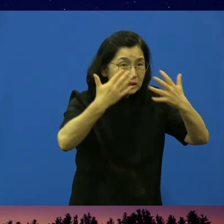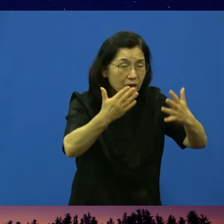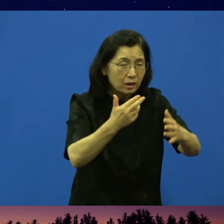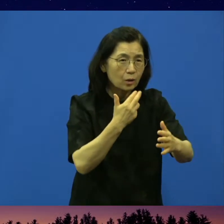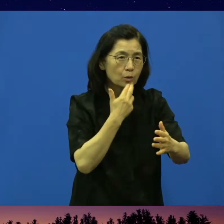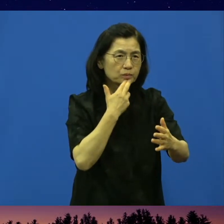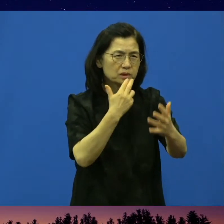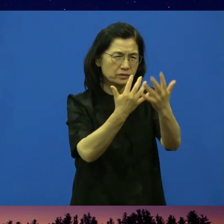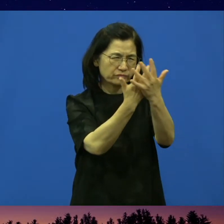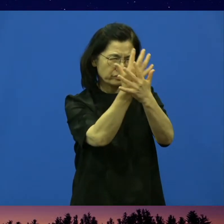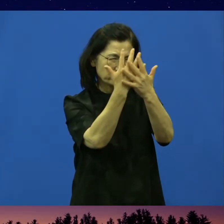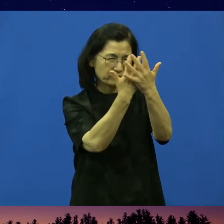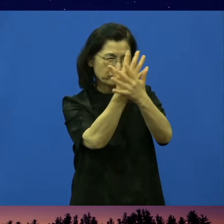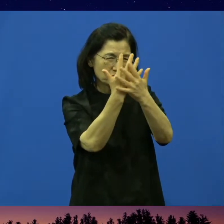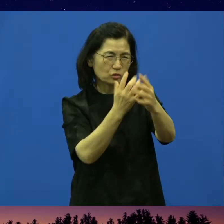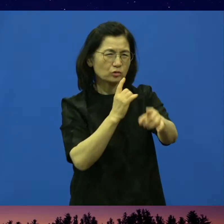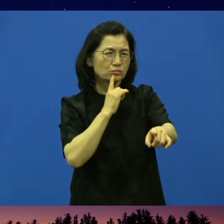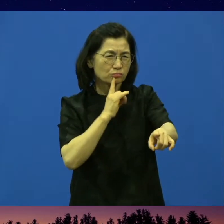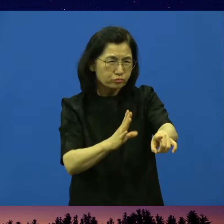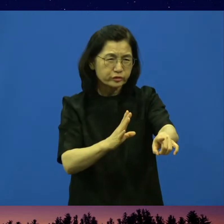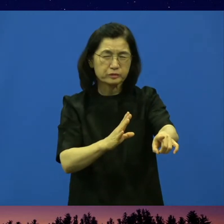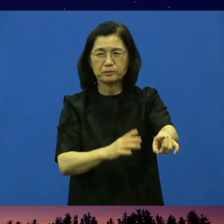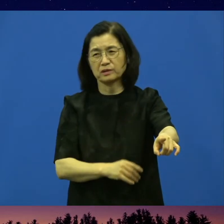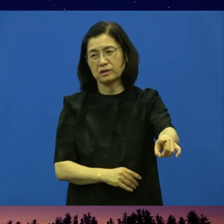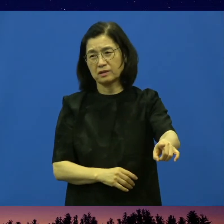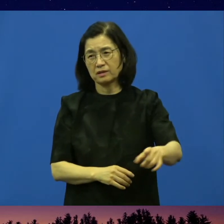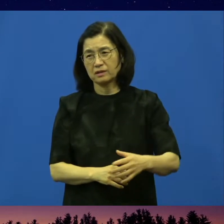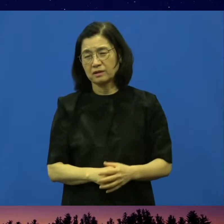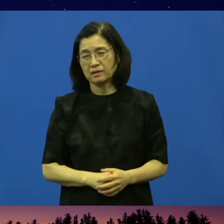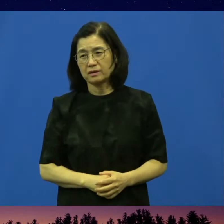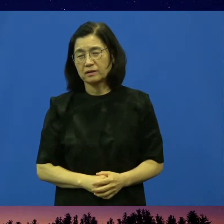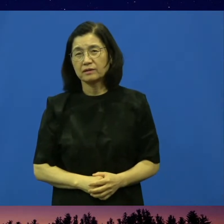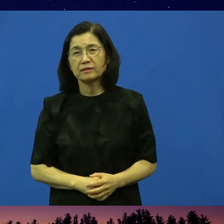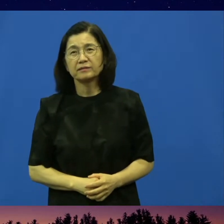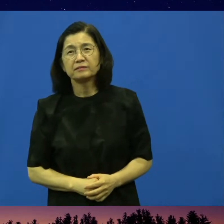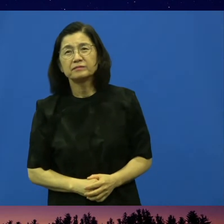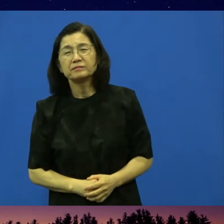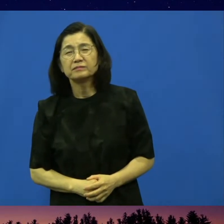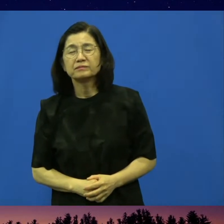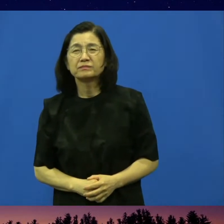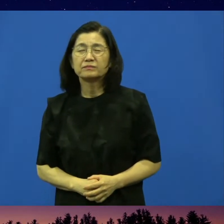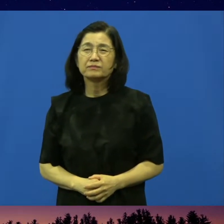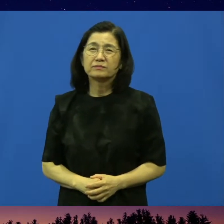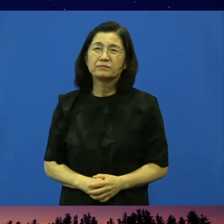밥은 주더라는 거죠. 보장돼 있었다는 거죠.